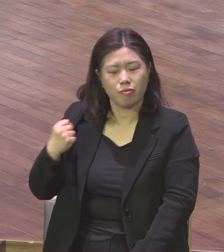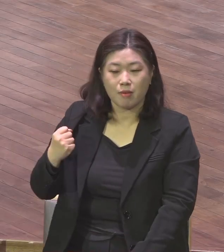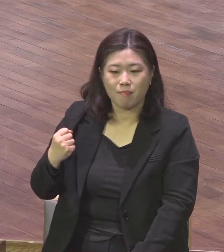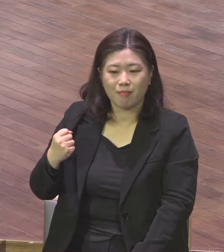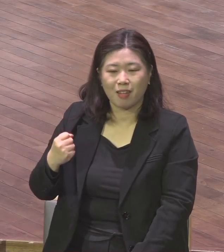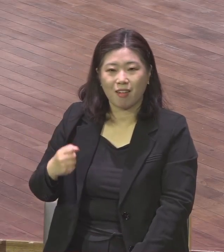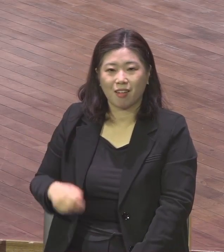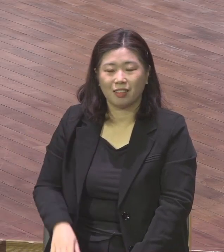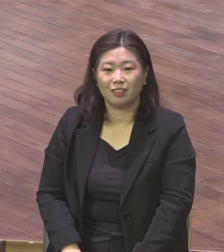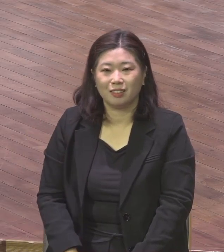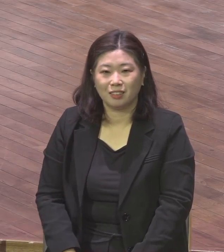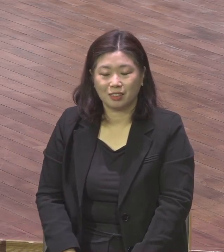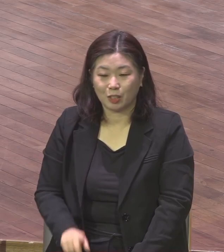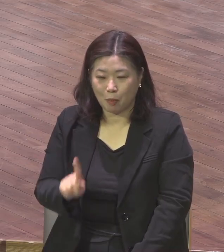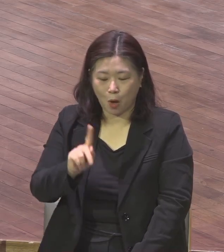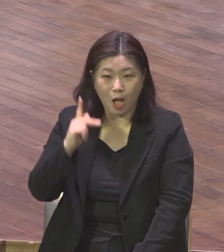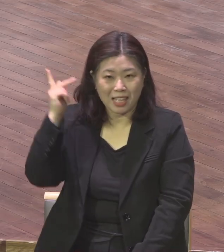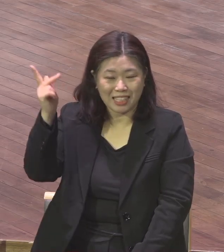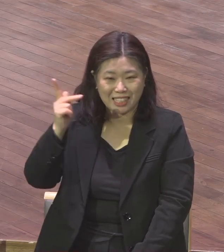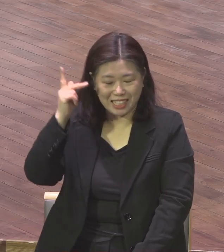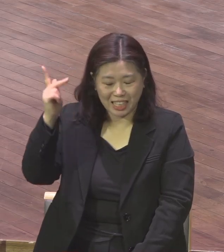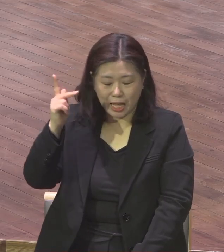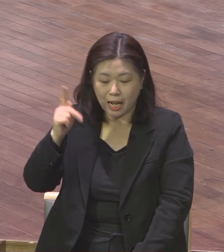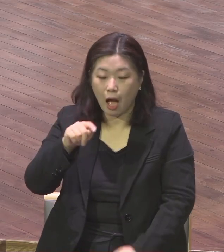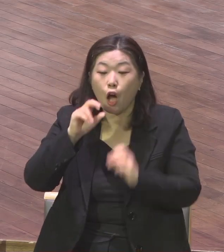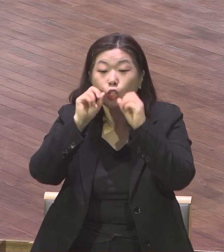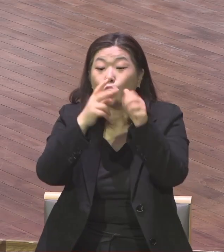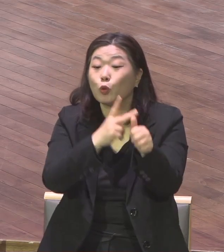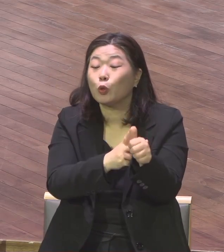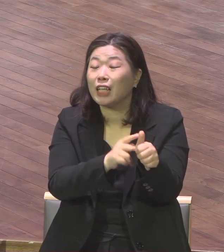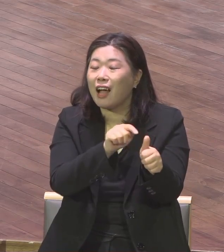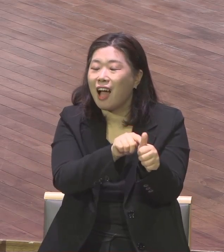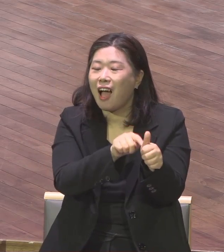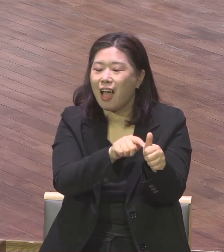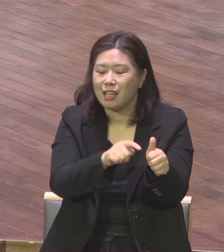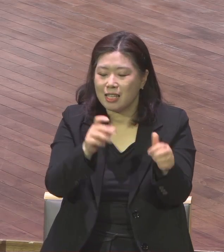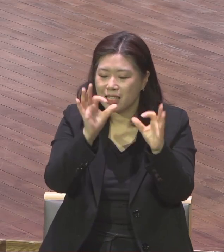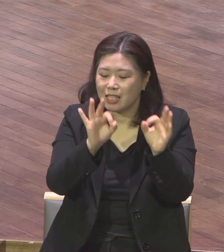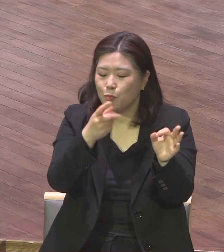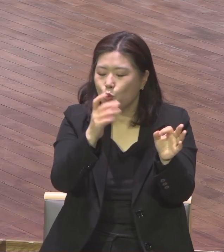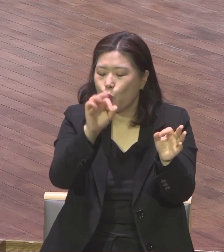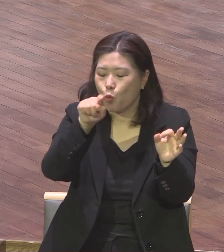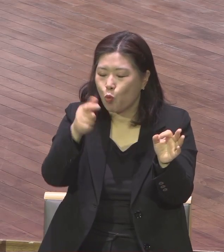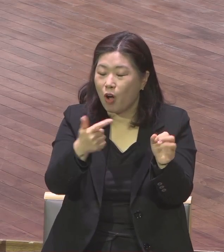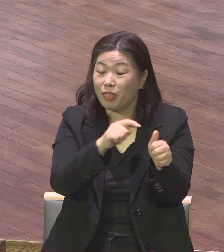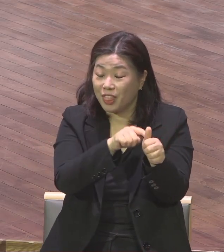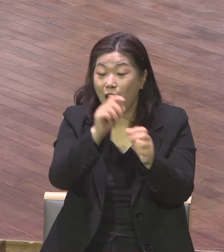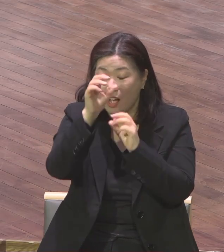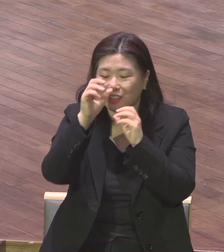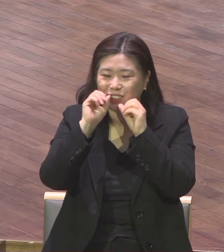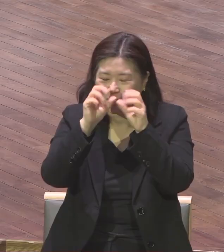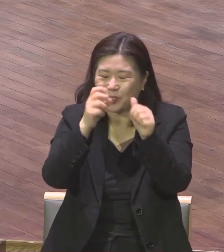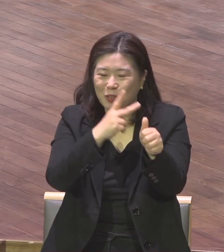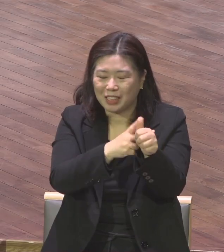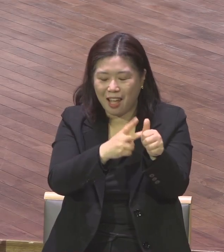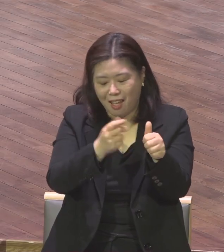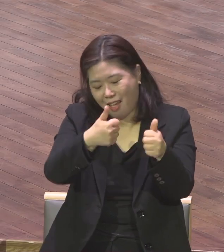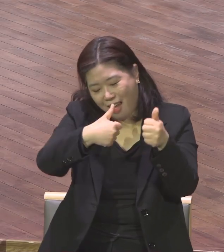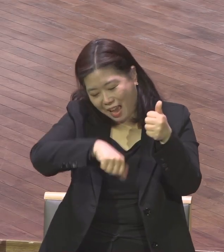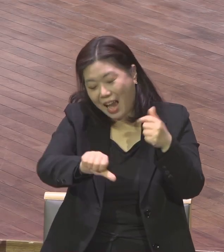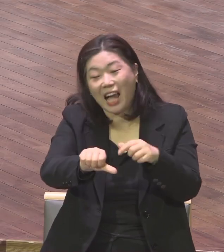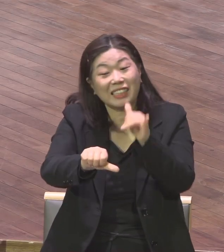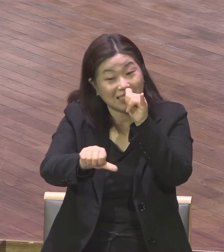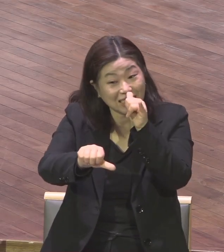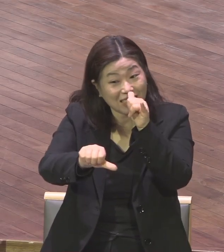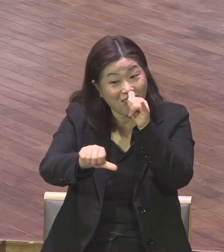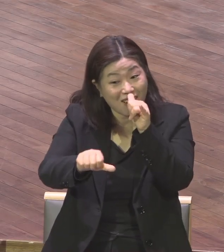키텐켈라 김동일 선교사 그 아들인데 거기서 5시간 떨어진, 거기는 수도도 없고